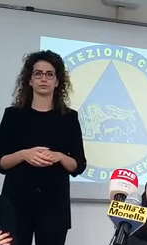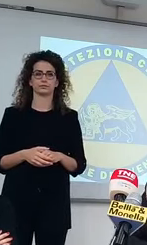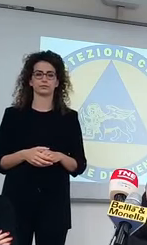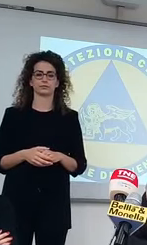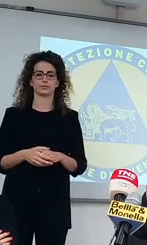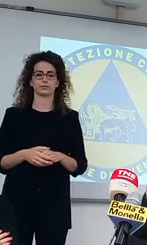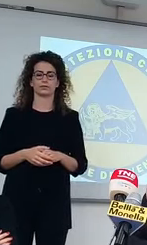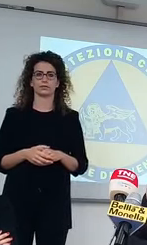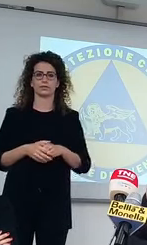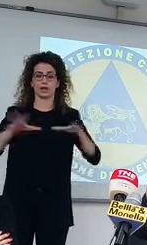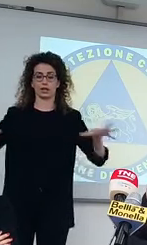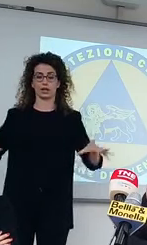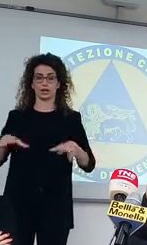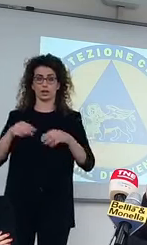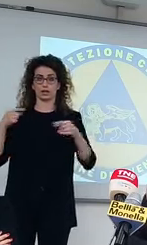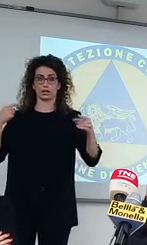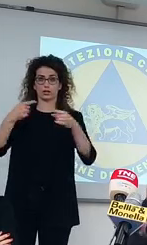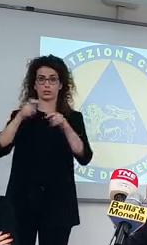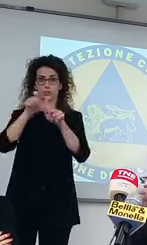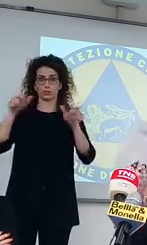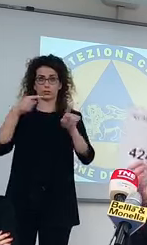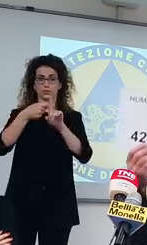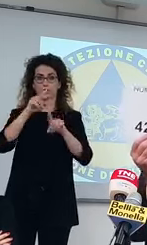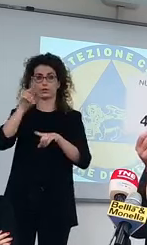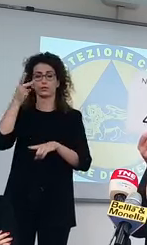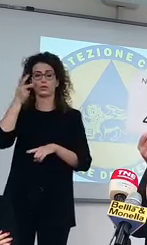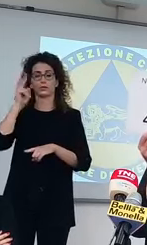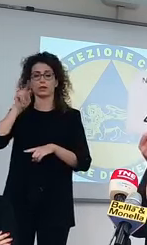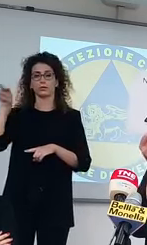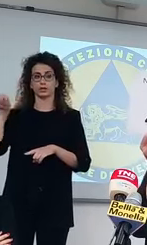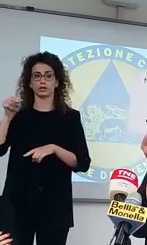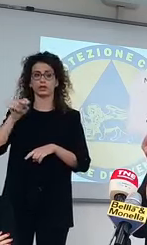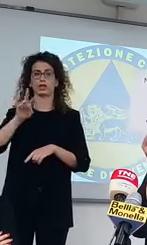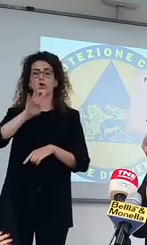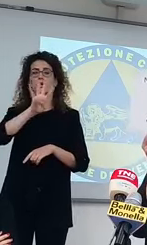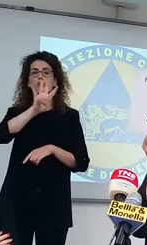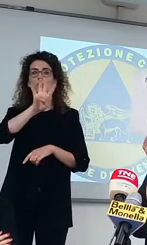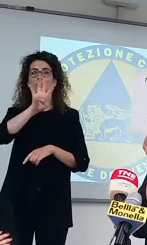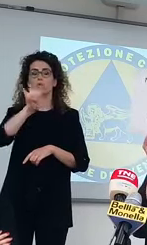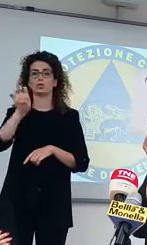I positivi dall'inizio del 21 febbraio 2020 sono